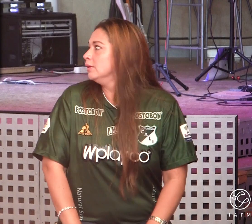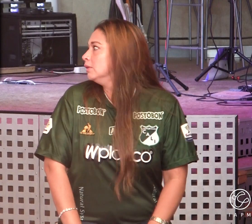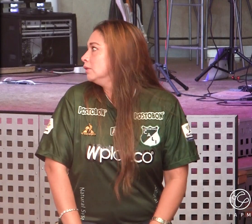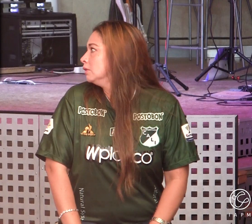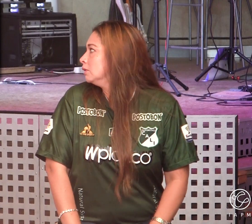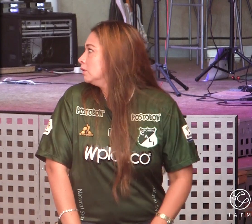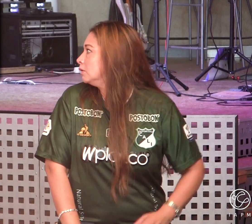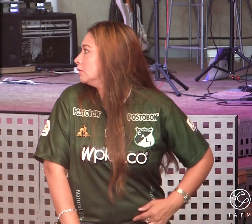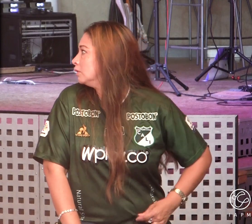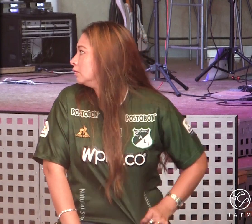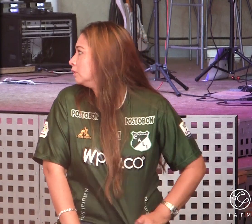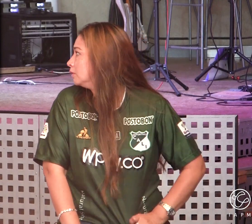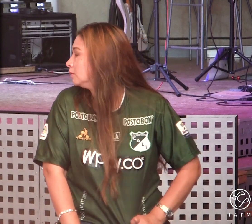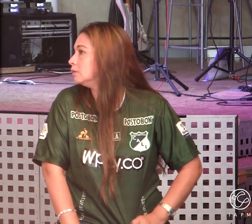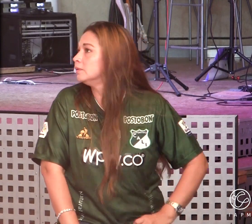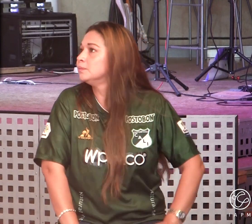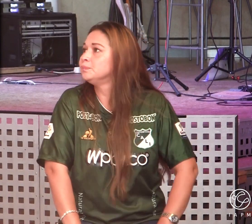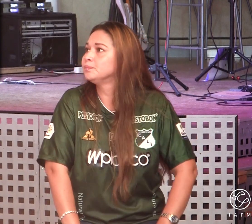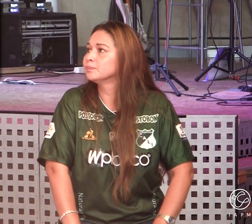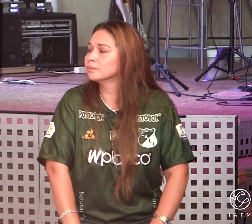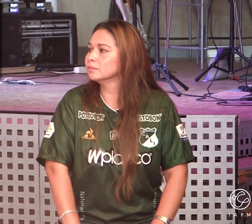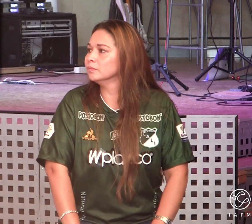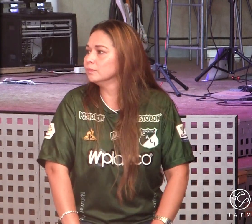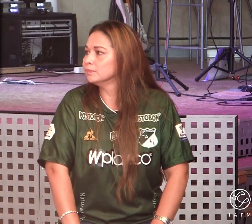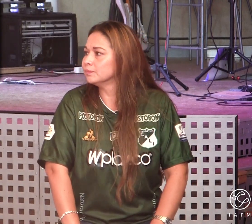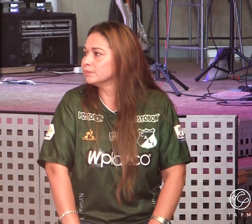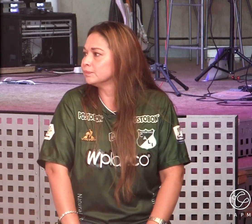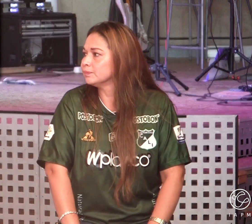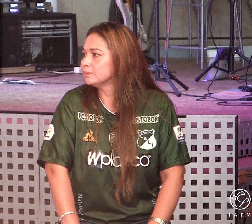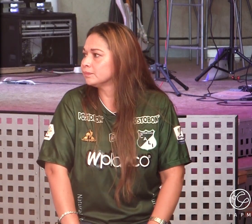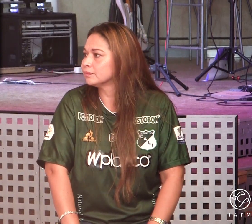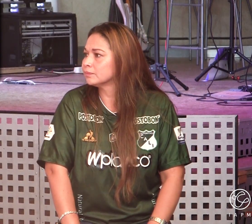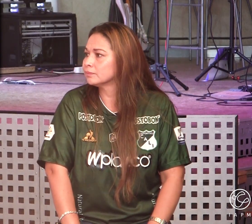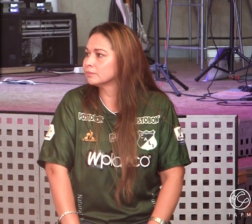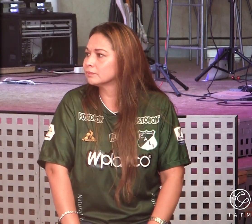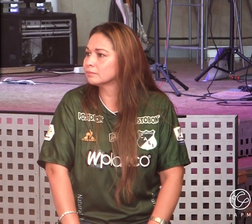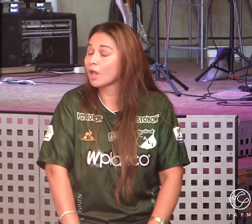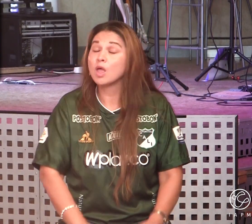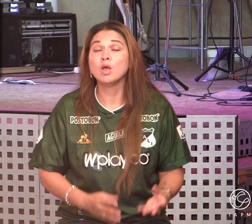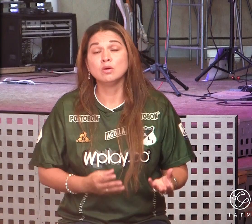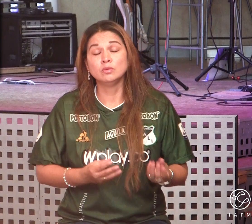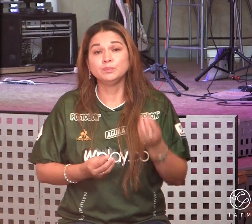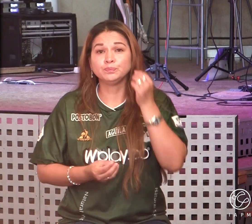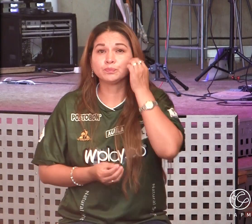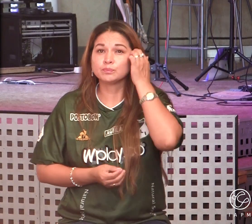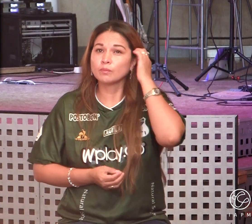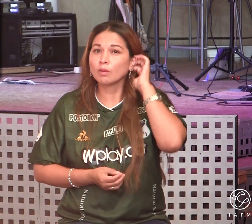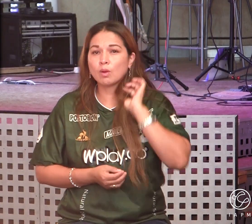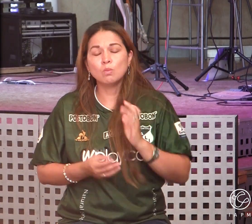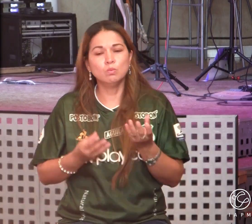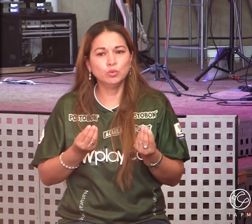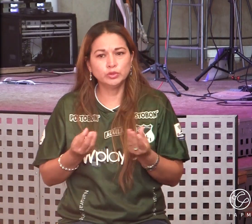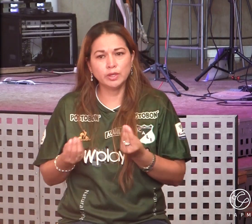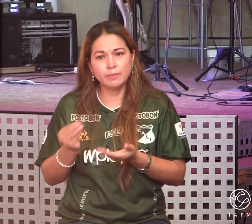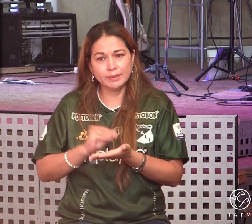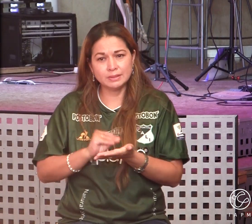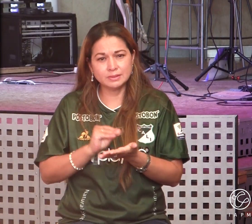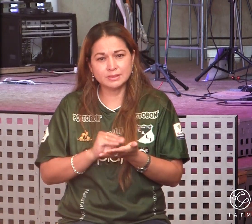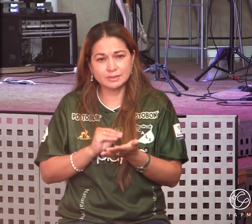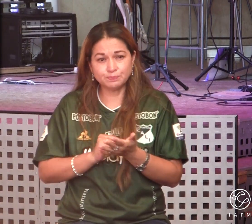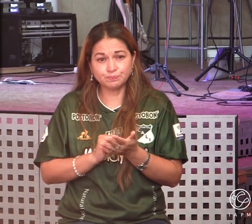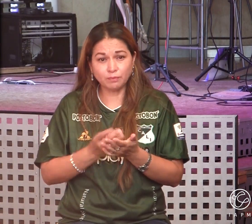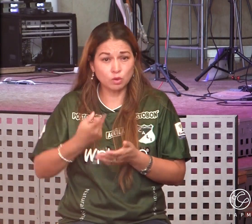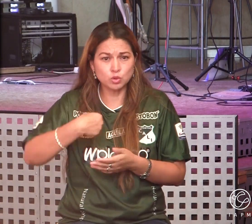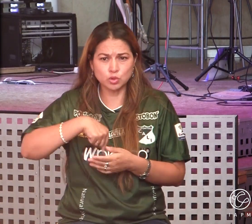las predicaciones se olvidan cuando se está cruzando la puerta de salida. Pero déjeme decirle un asunto número 1.